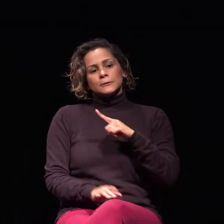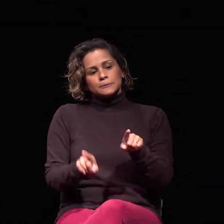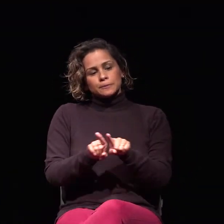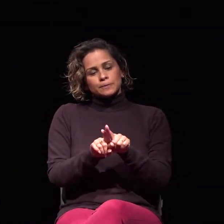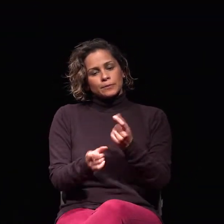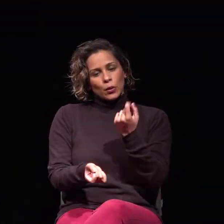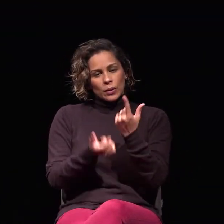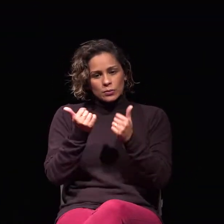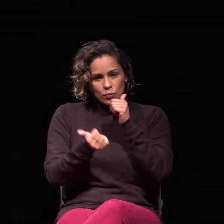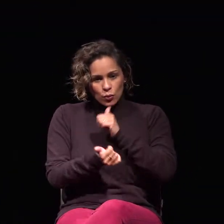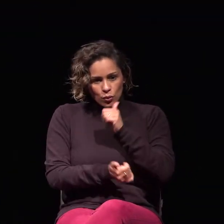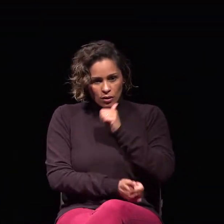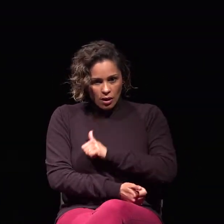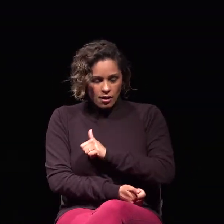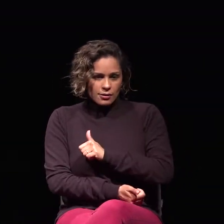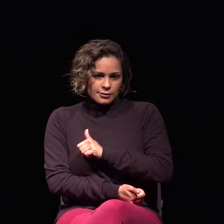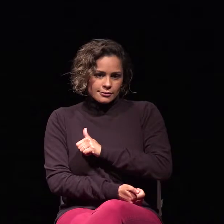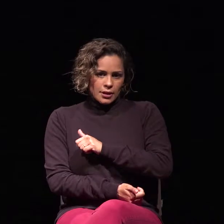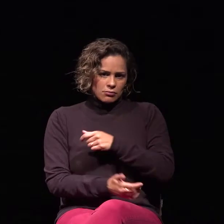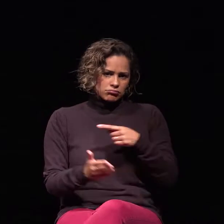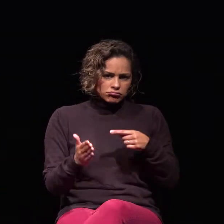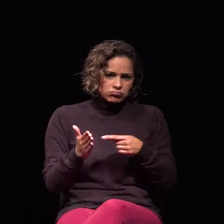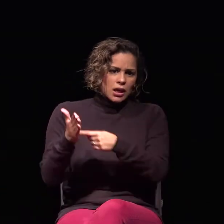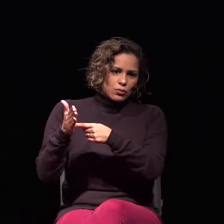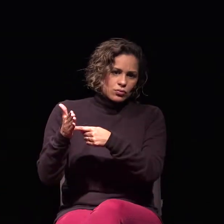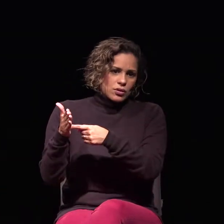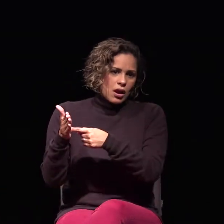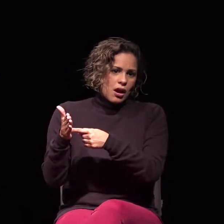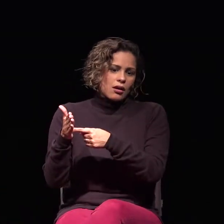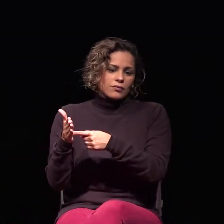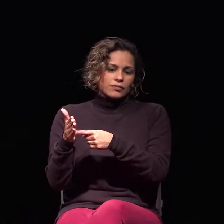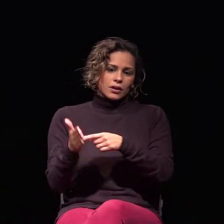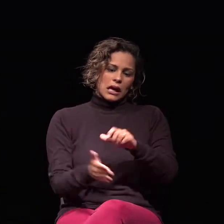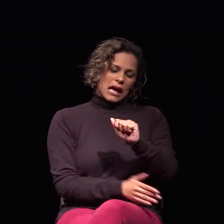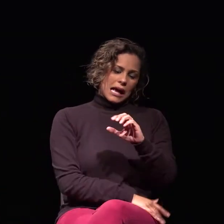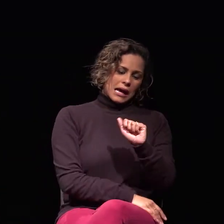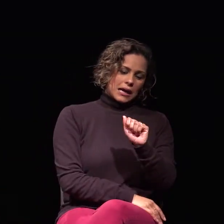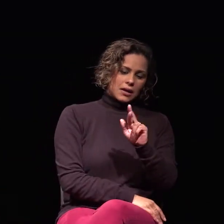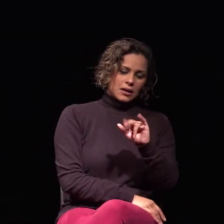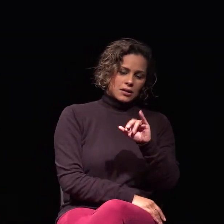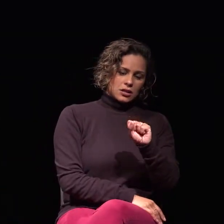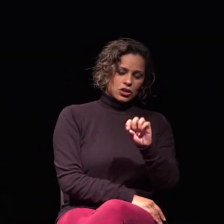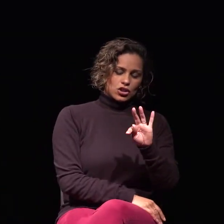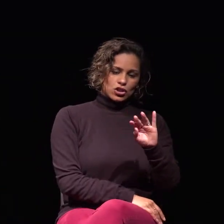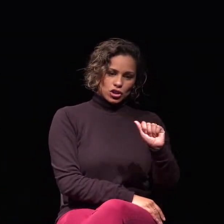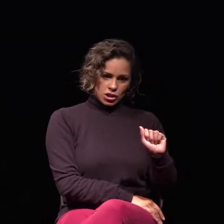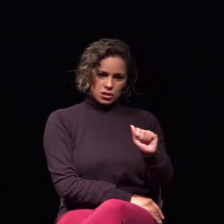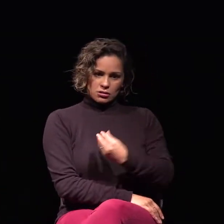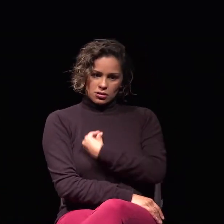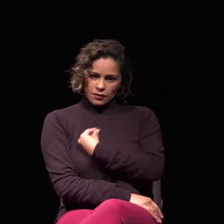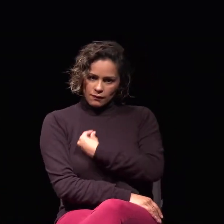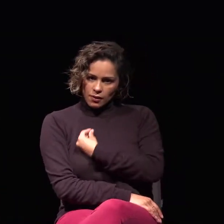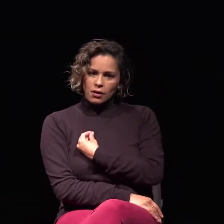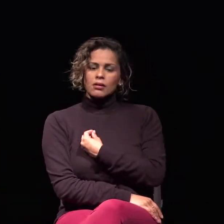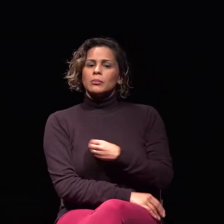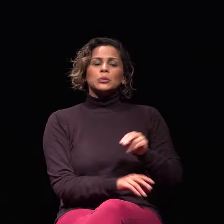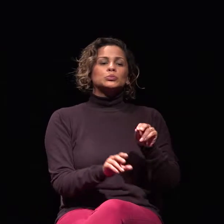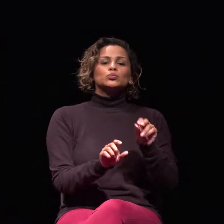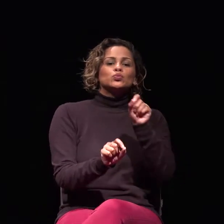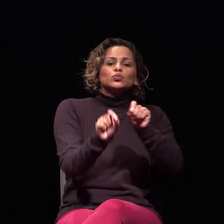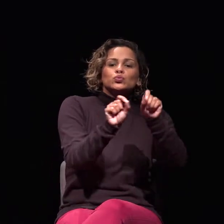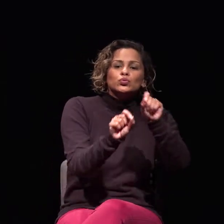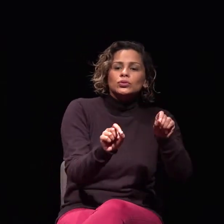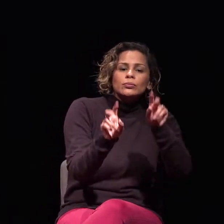iam denunciar a carestia de vida e por que elas lutavam. Sindicalistas